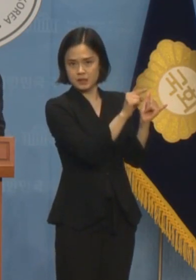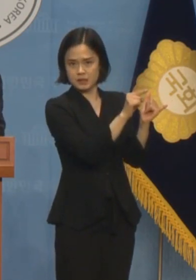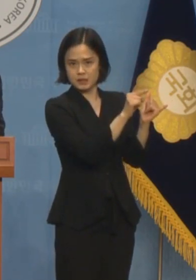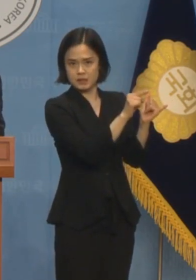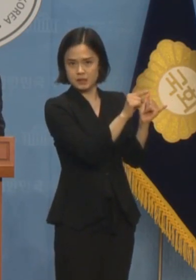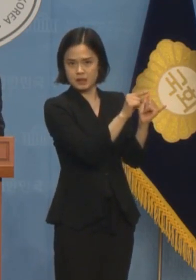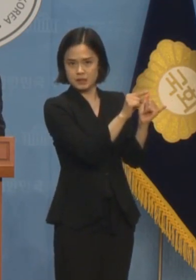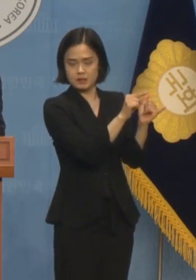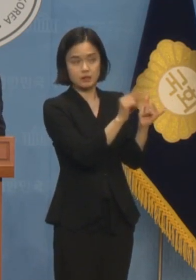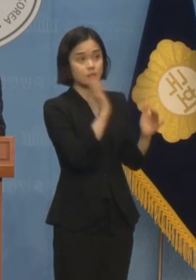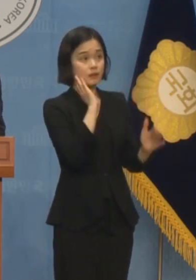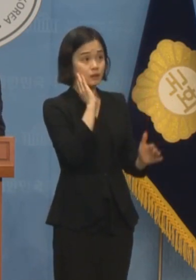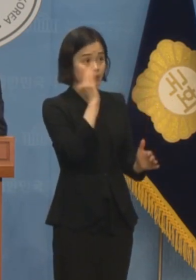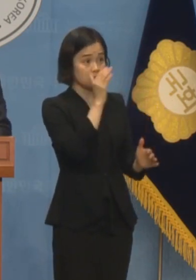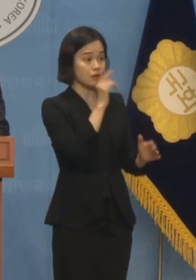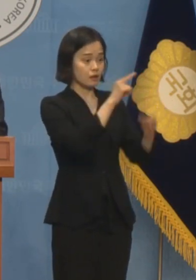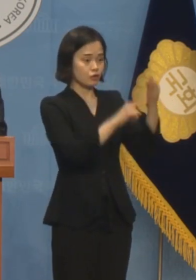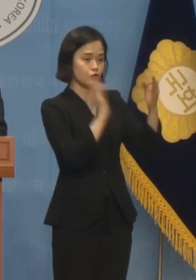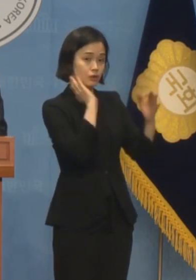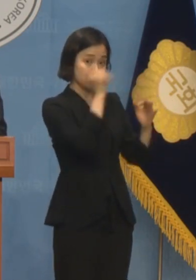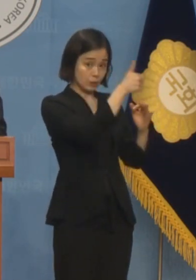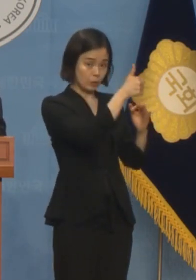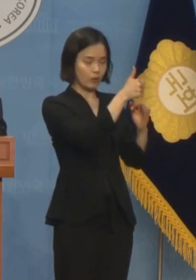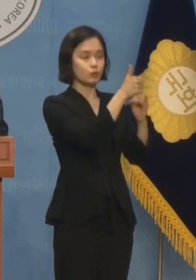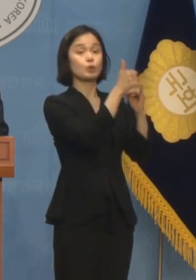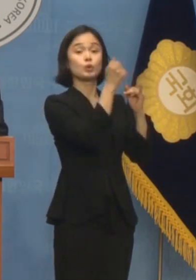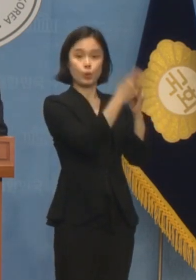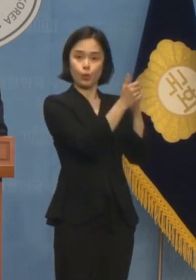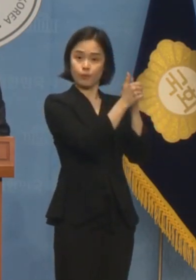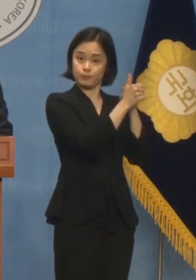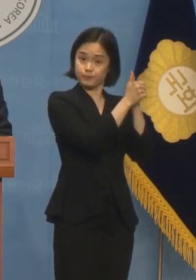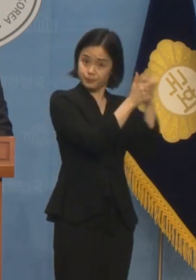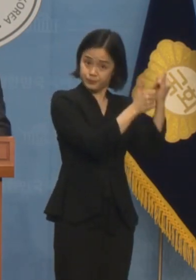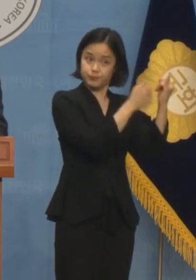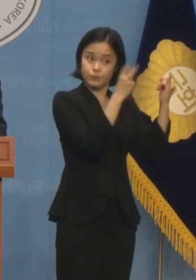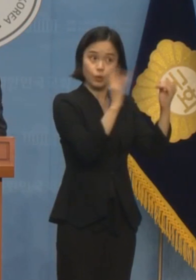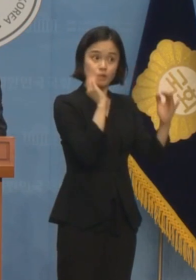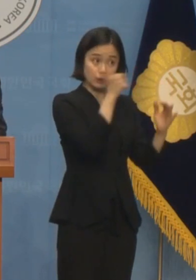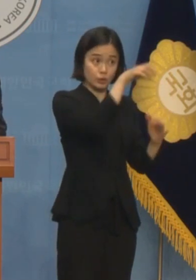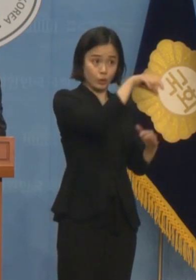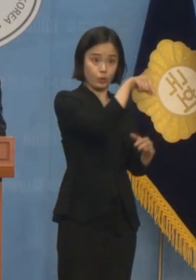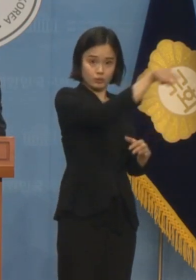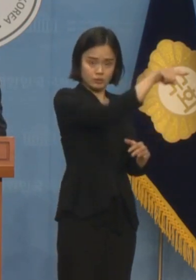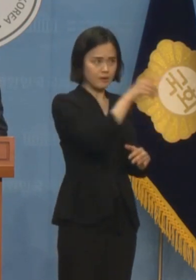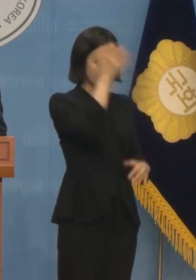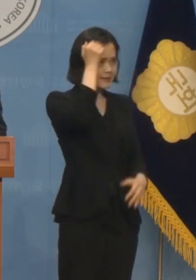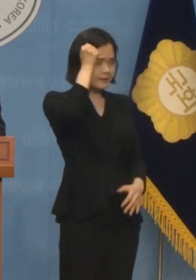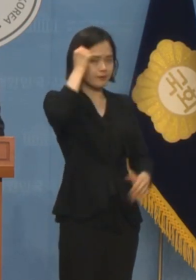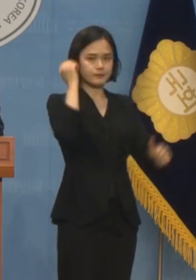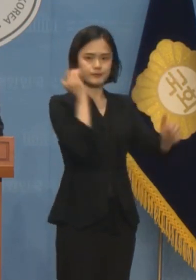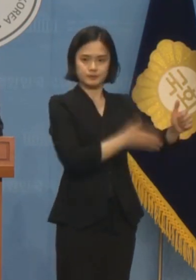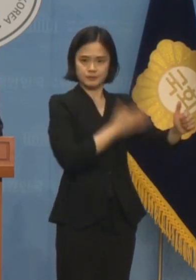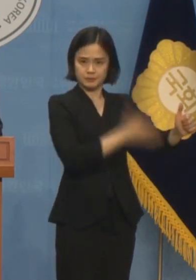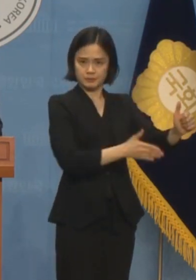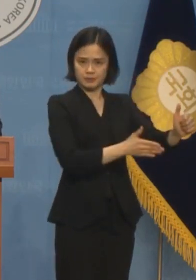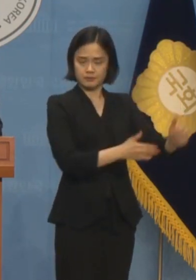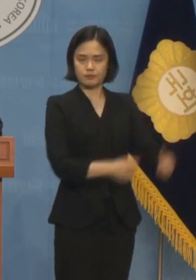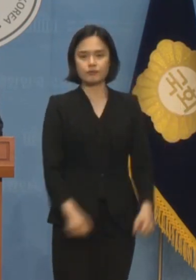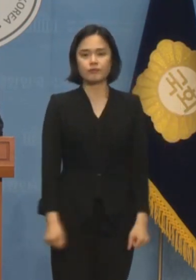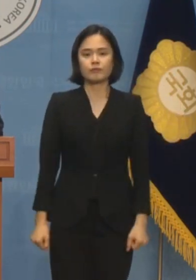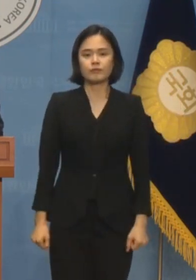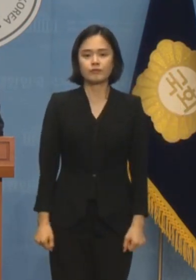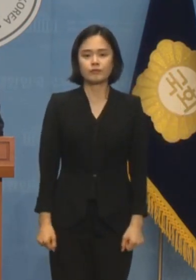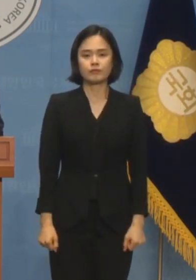윤석열 대통령과 김건희 여사 그리고 대통령실은 명심하시기 바랍니다.